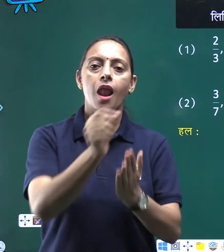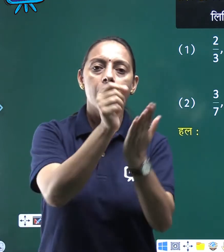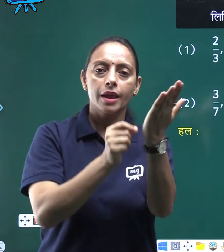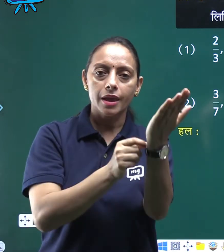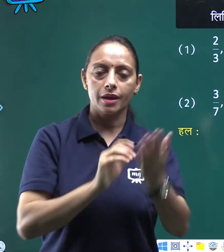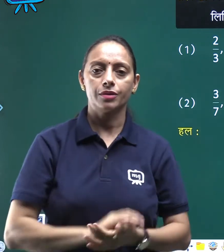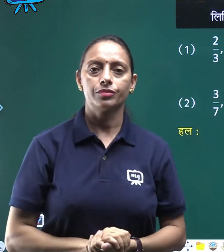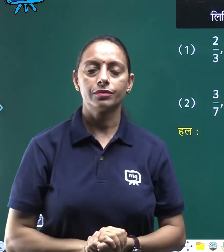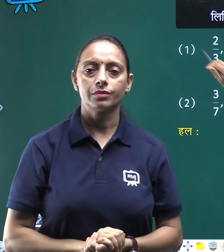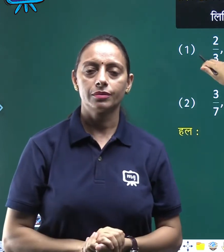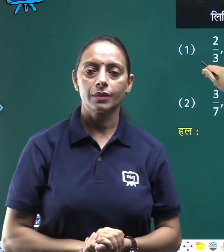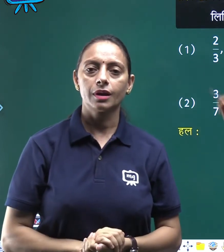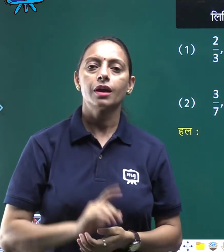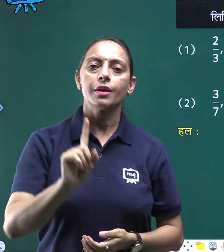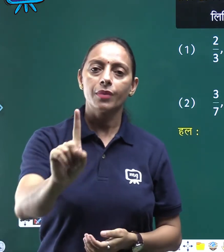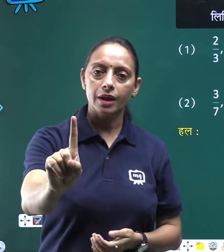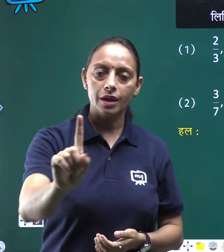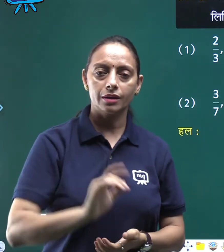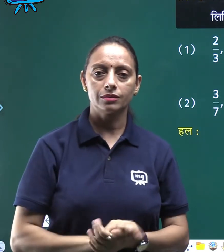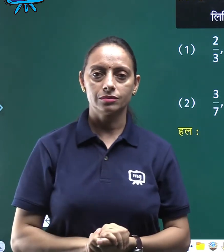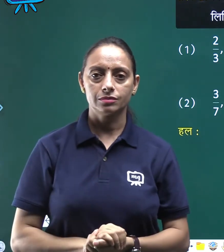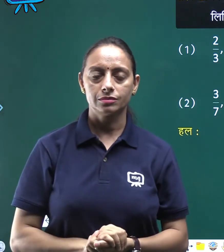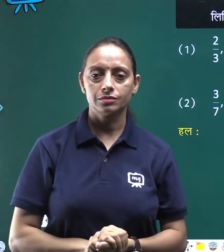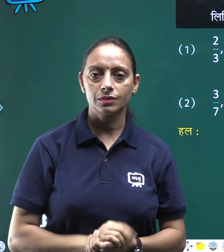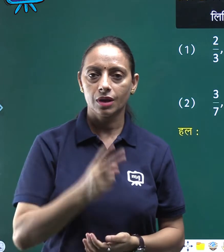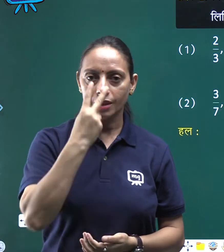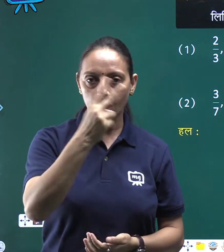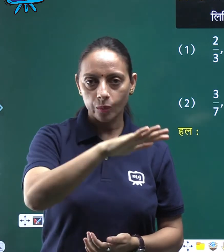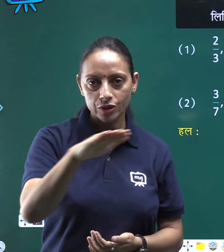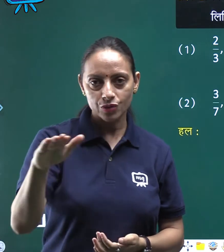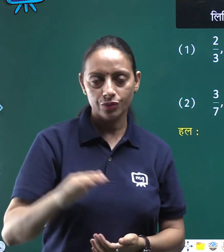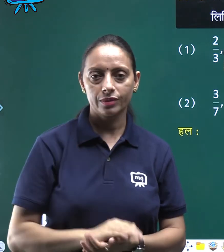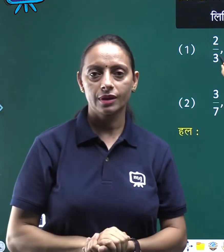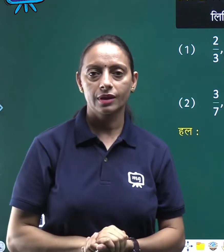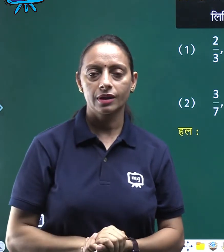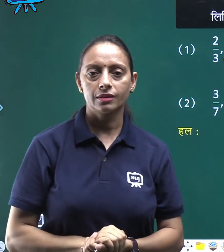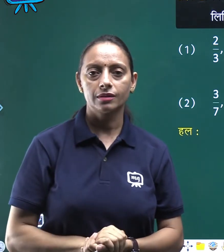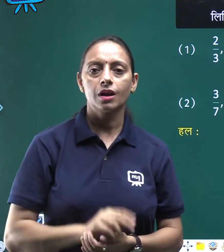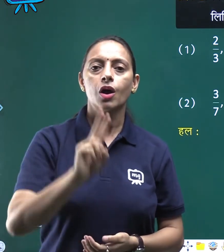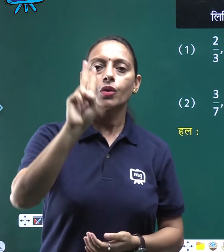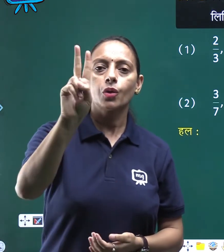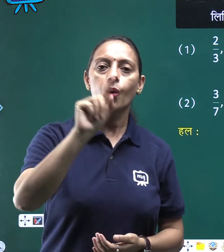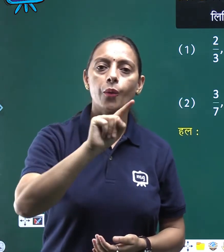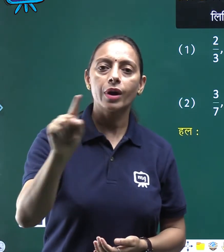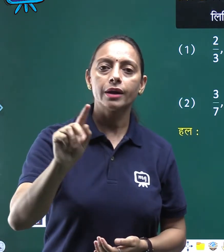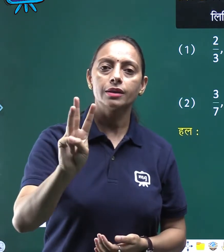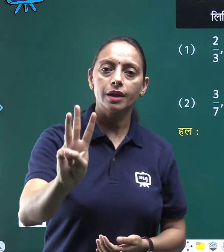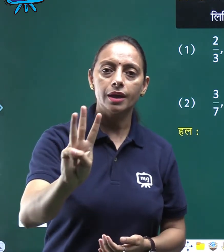लिखिए। नंबर एक, देखो बच्चों, दो बटा तीन,